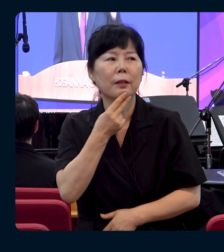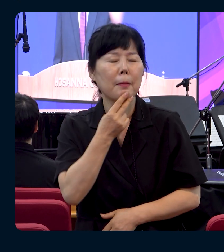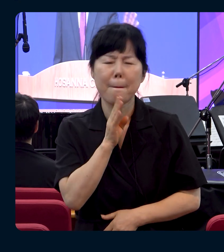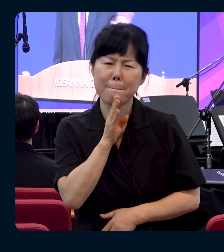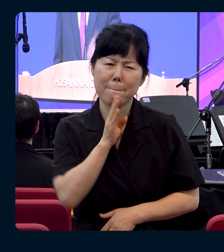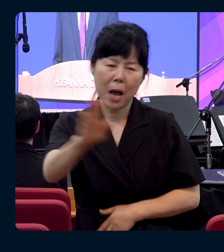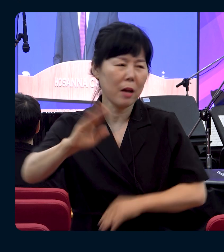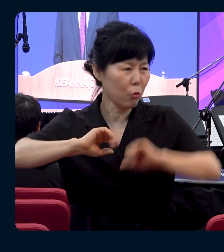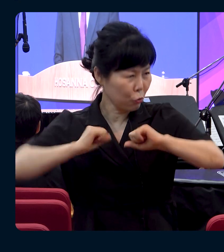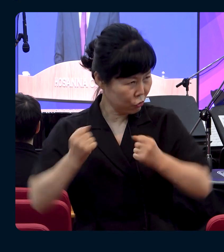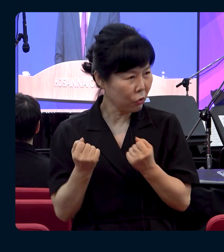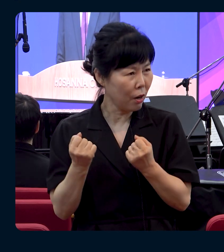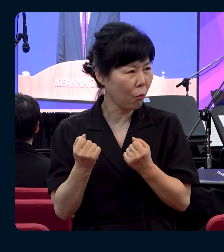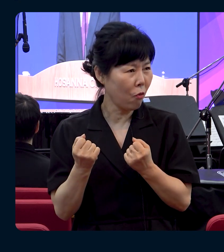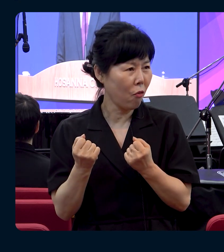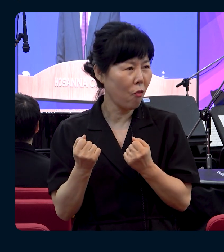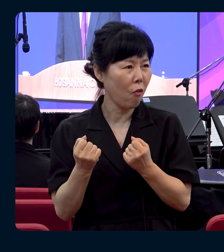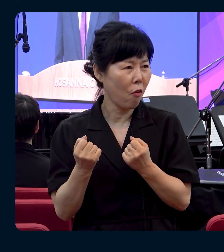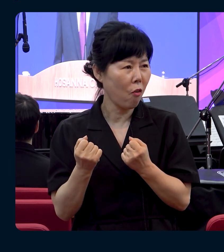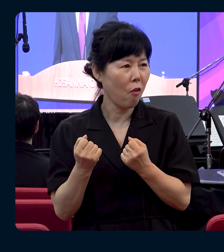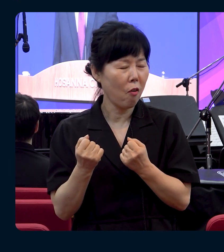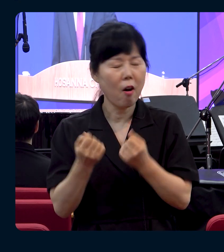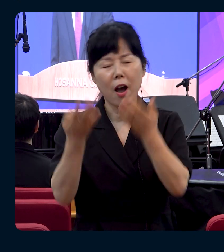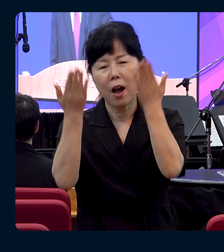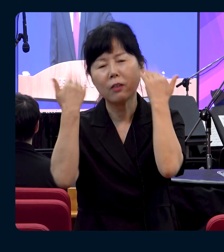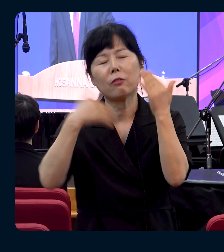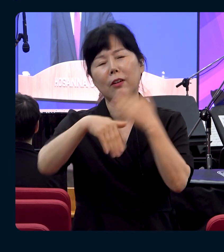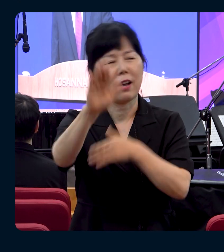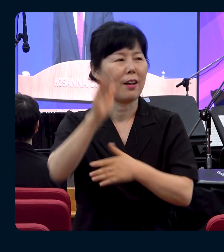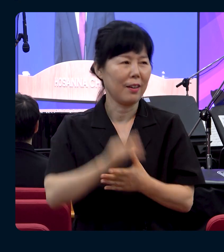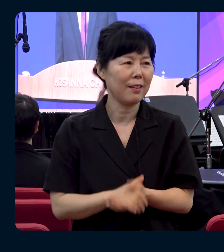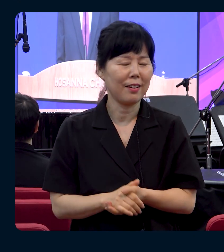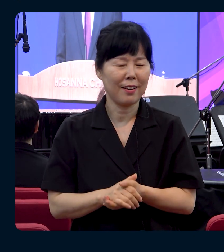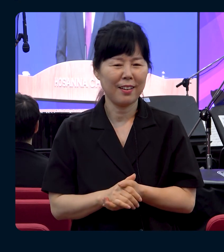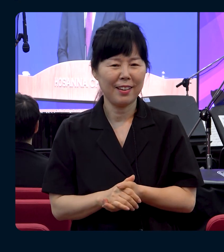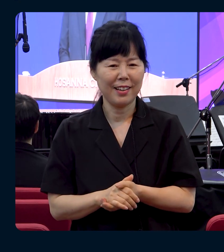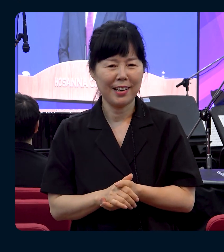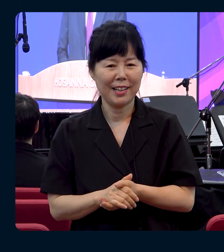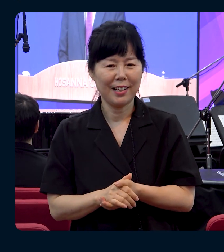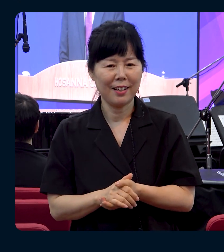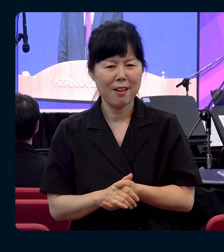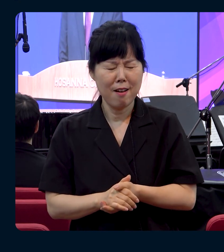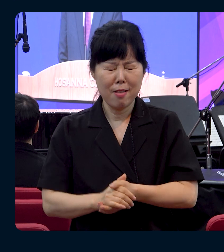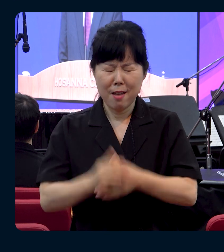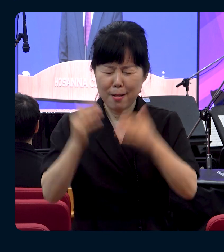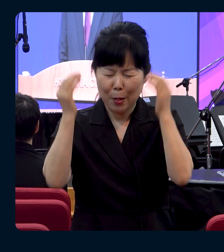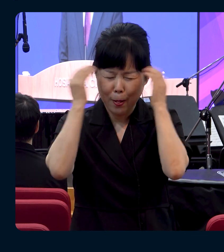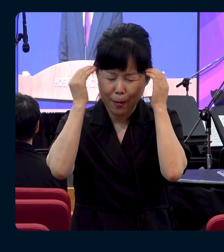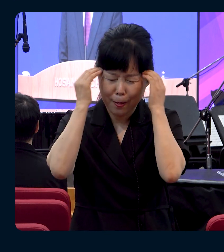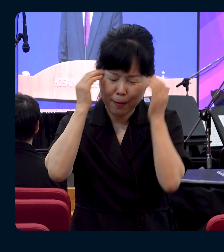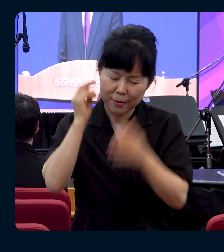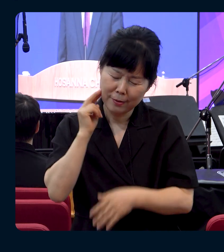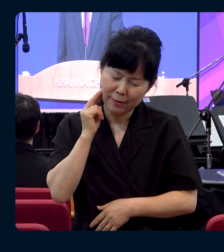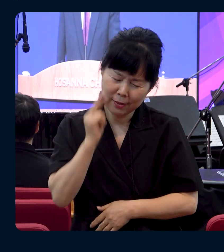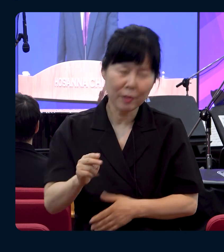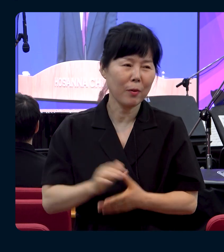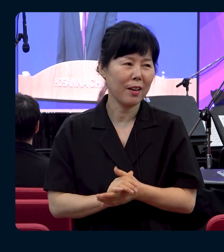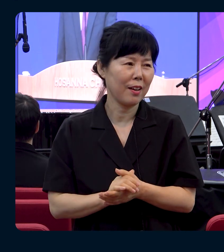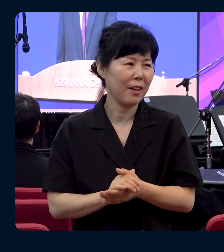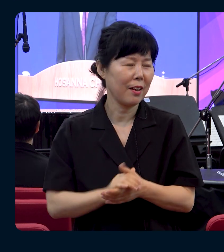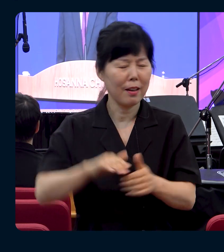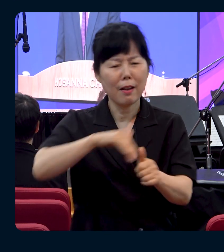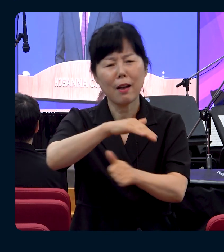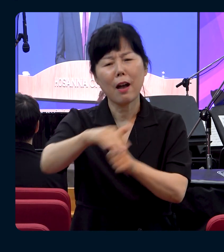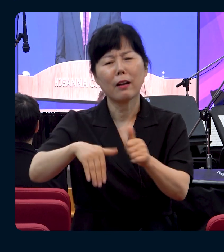순종하시고 K국제대학으로 가셨습니다. 그런데 가셔서 얼마나 고생을 하셨는지, 환경적으로